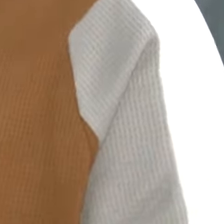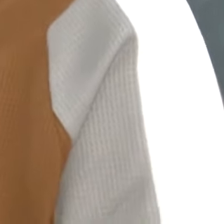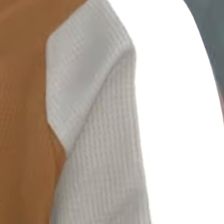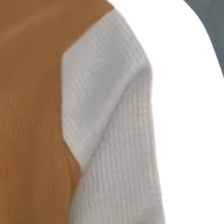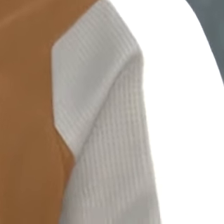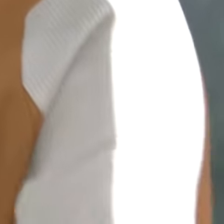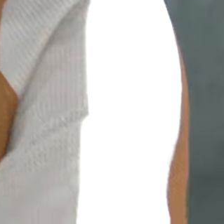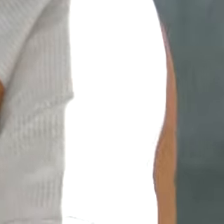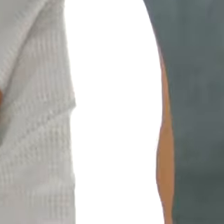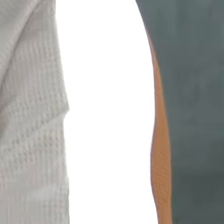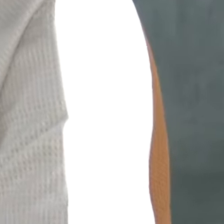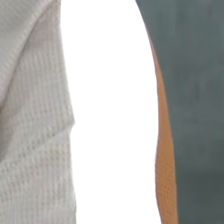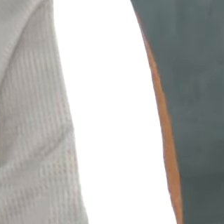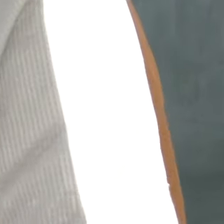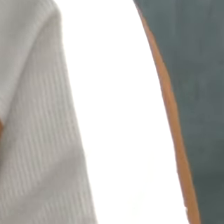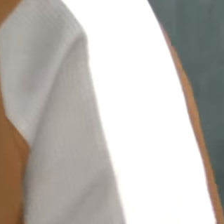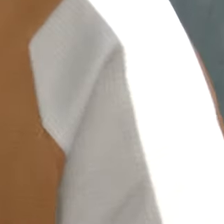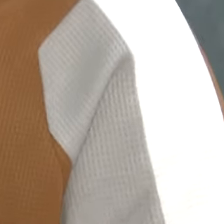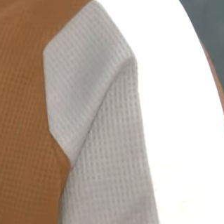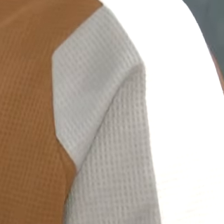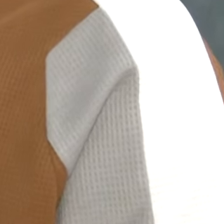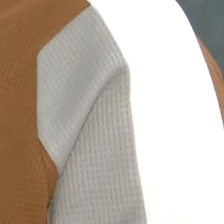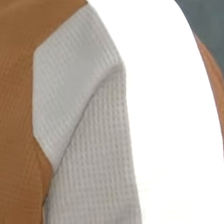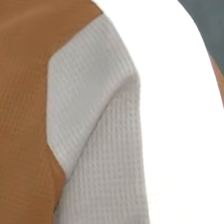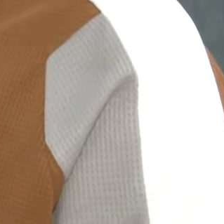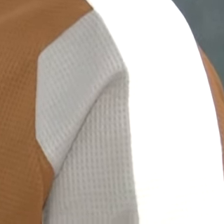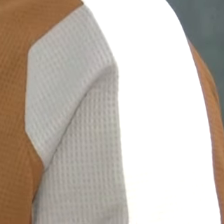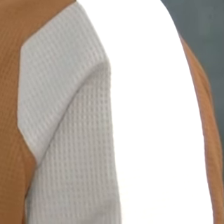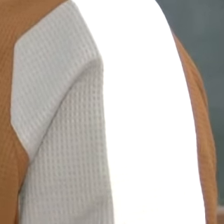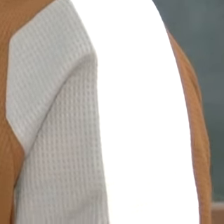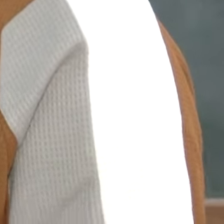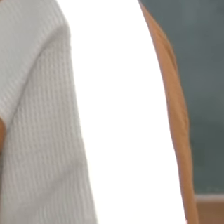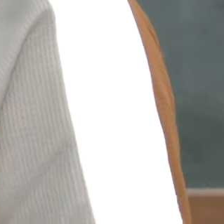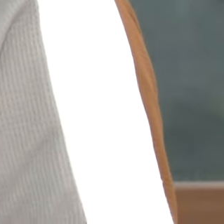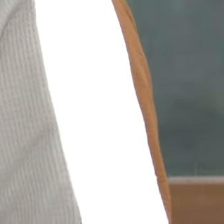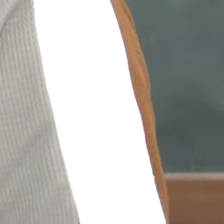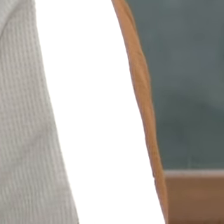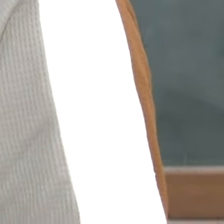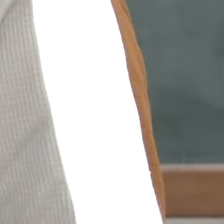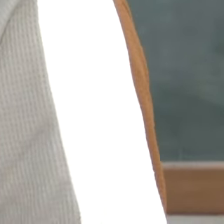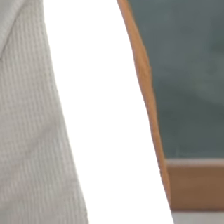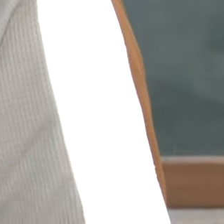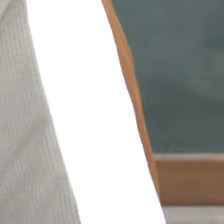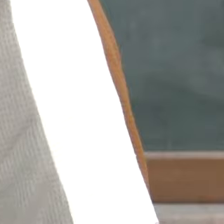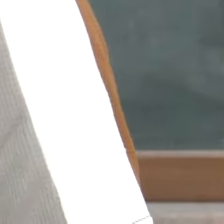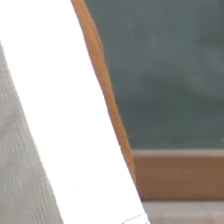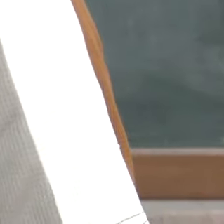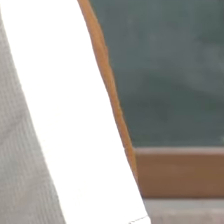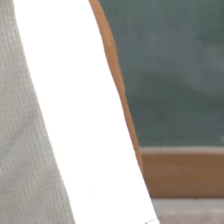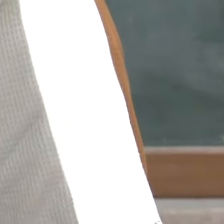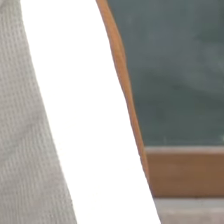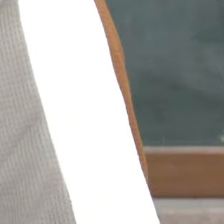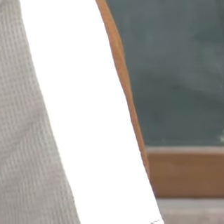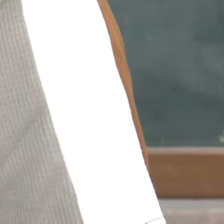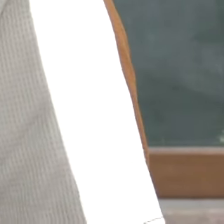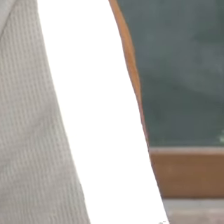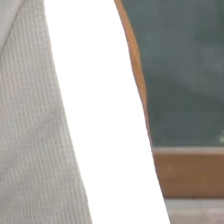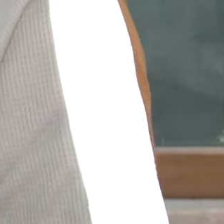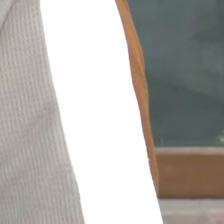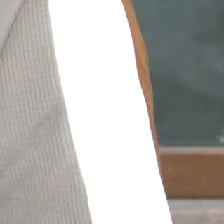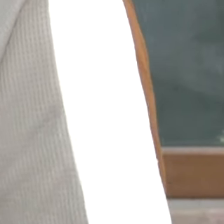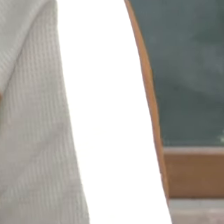específica da pessoa. Por exemplo, Marcos. Tem uma pinta, uma mancha no